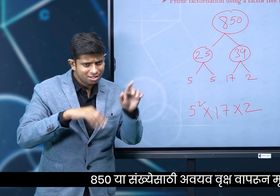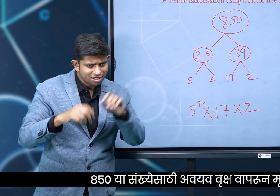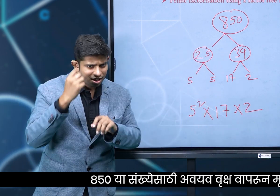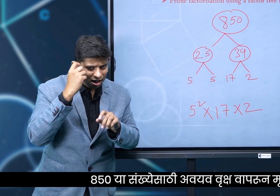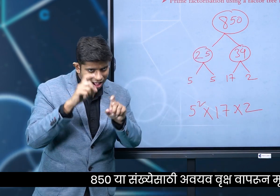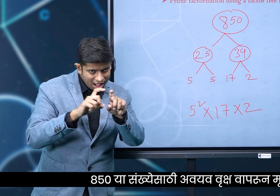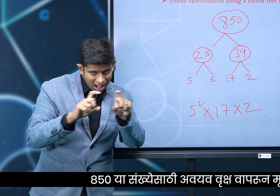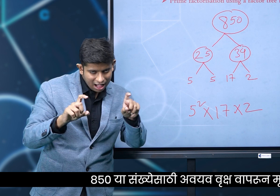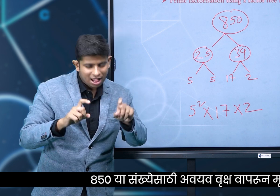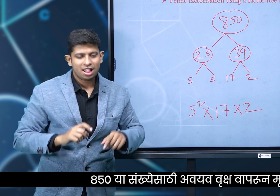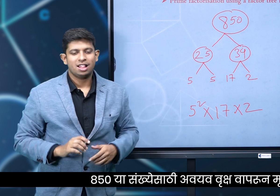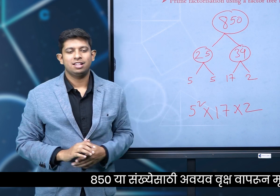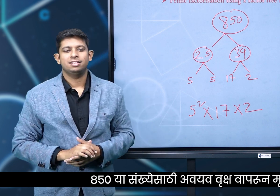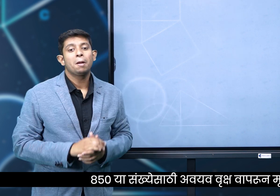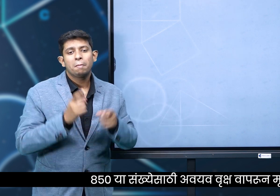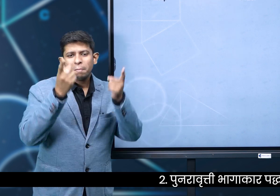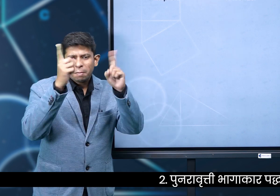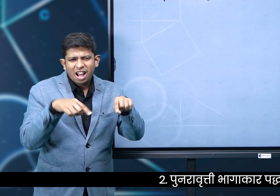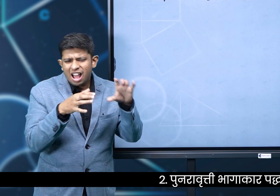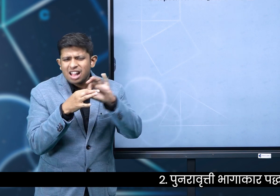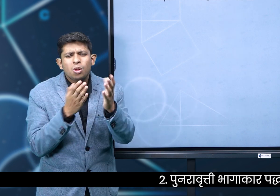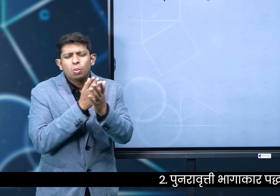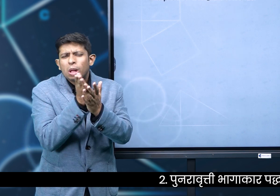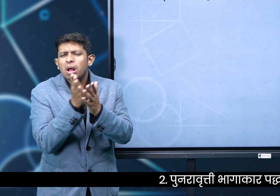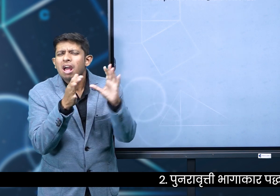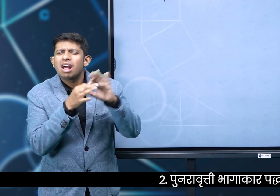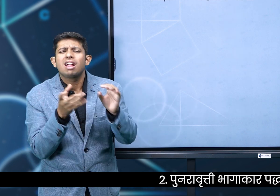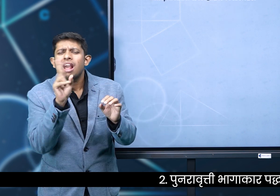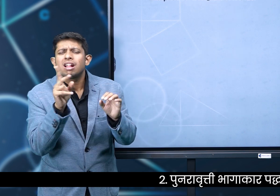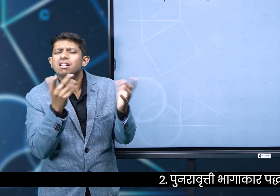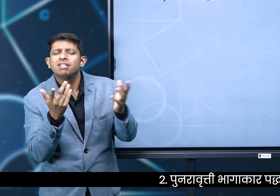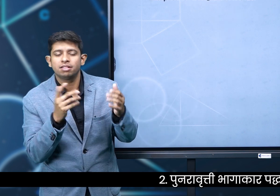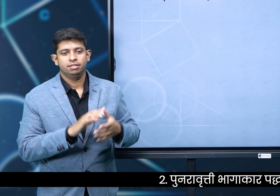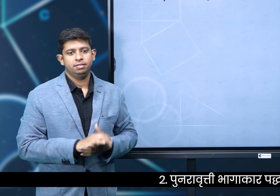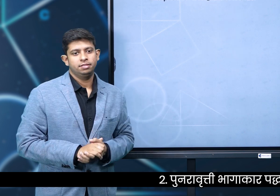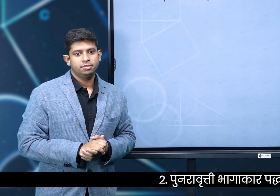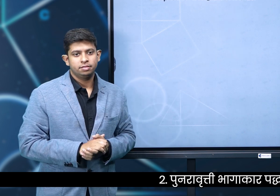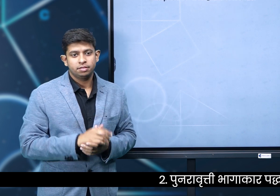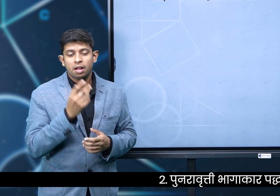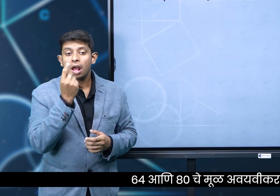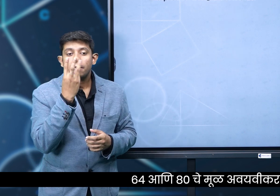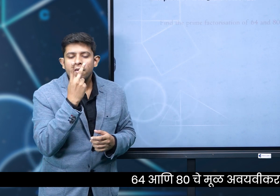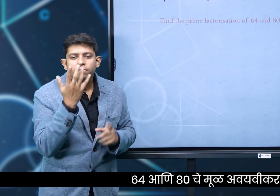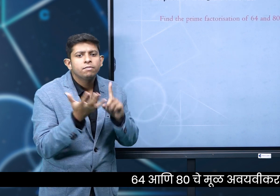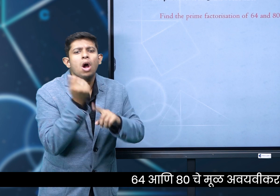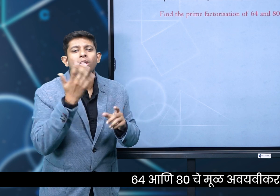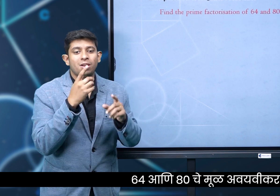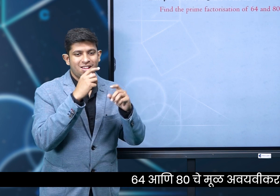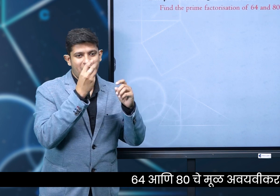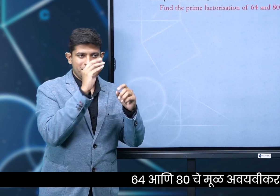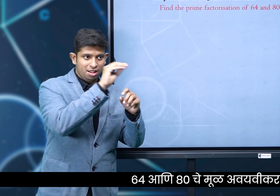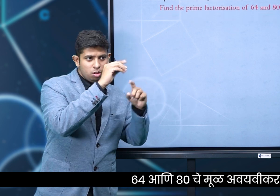दोन पुनरावृत्ती भागाकार पद्धत. 64 आणि 80चे